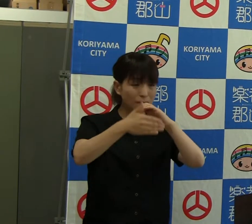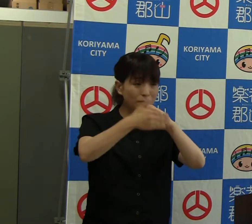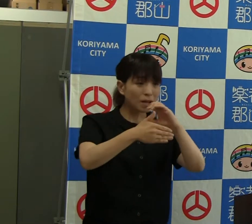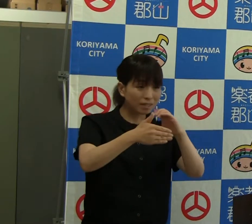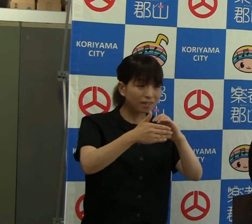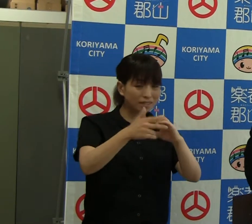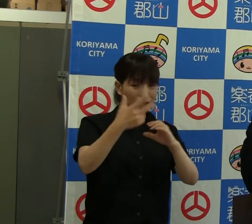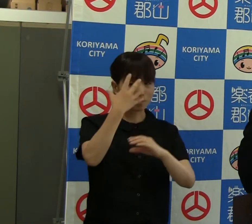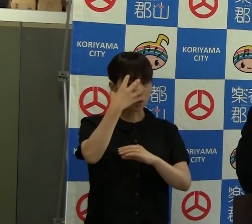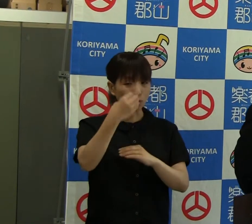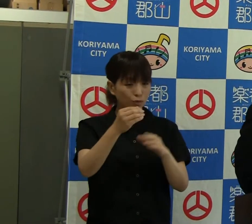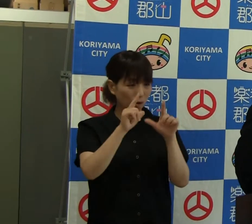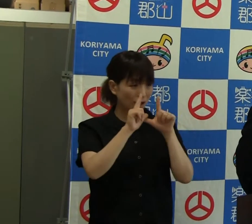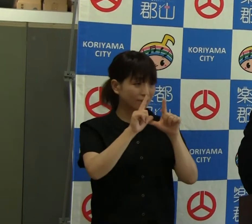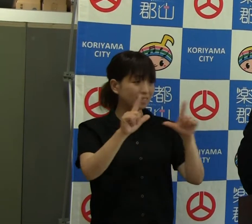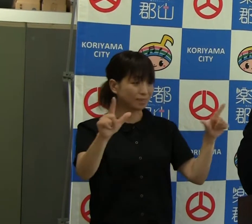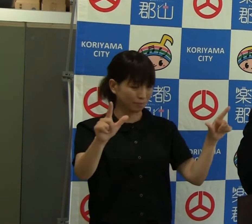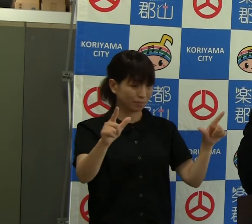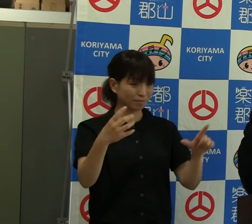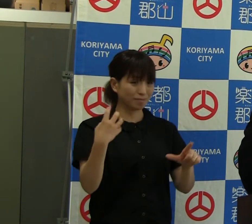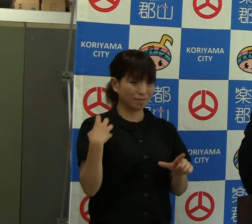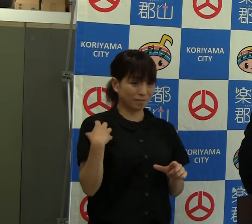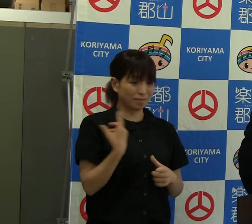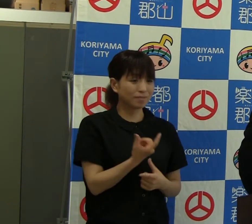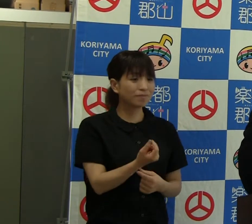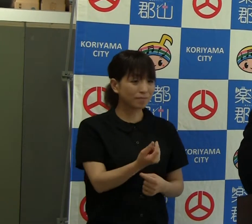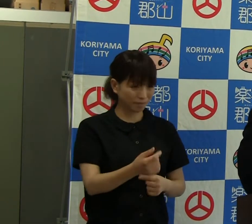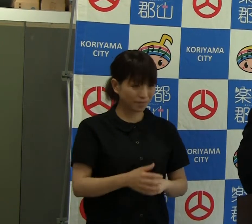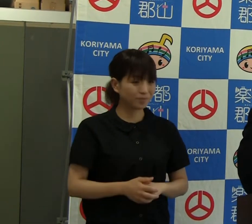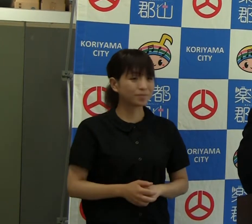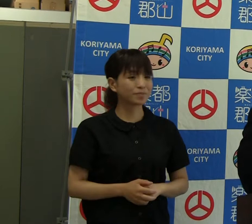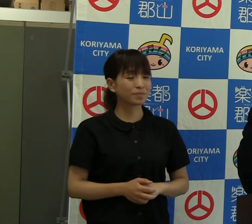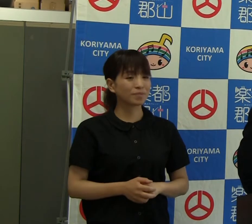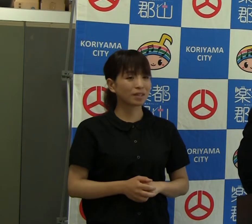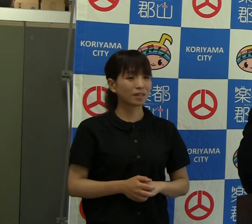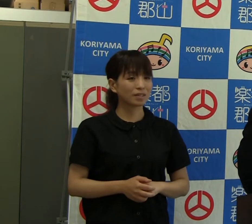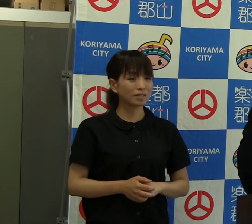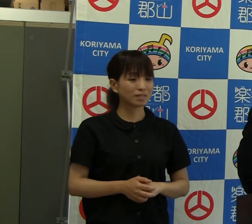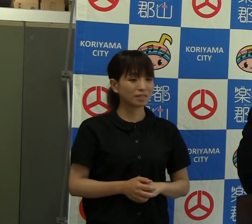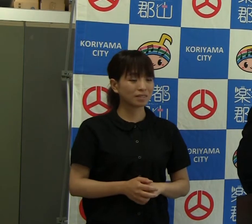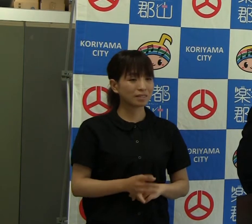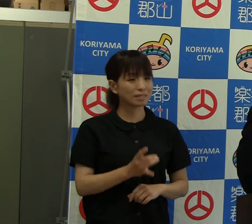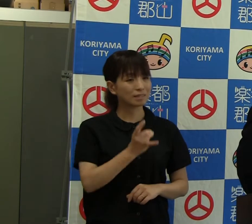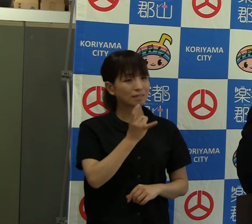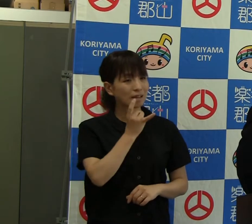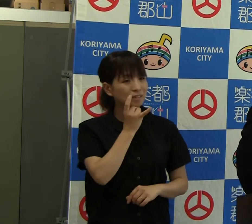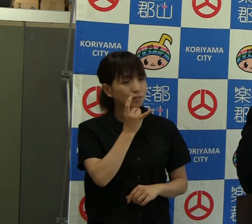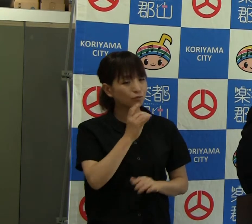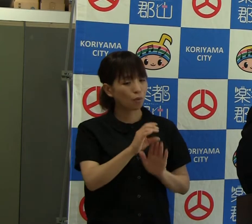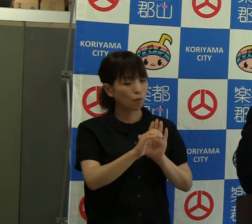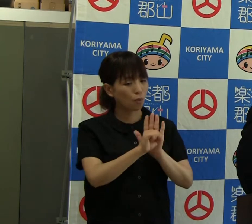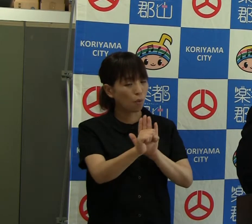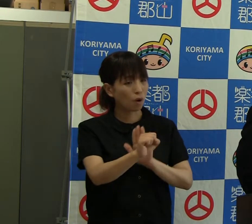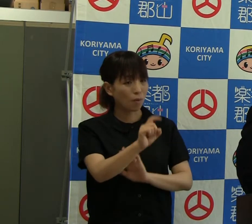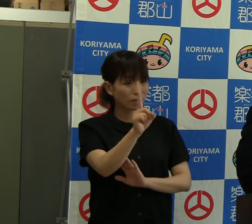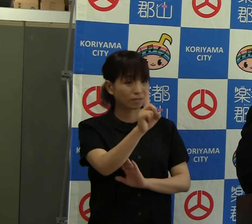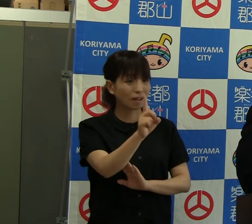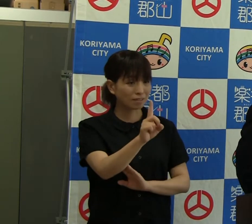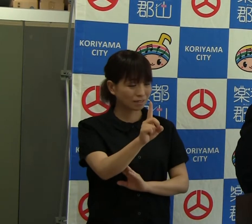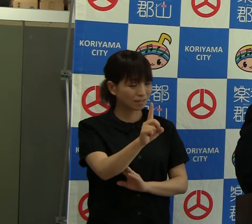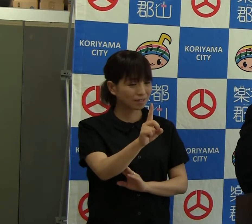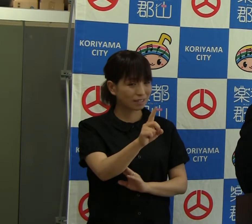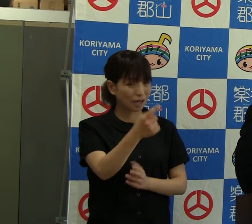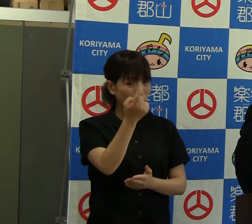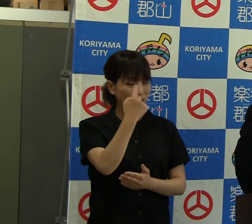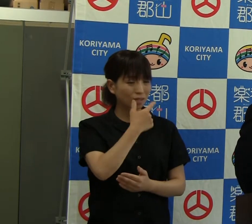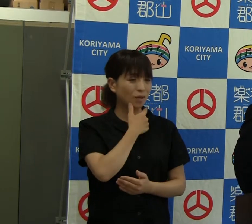もらうという取り組みだと思うんですけども、こう期待される効果とかですね、まあ、そういったことがもしあればちょっと